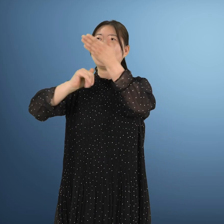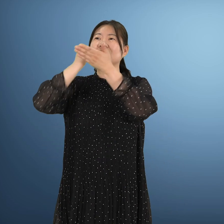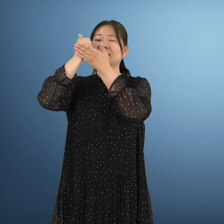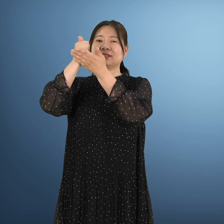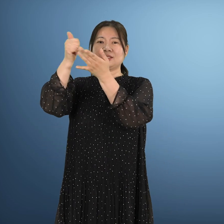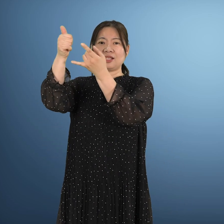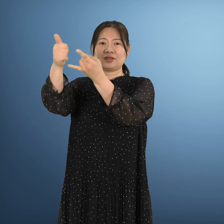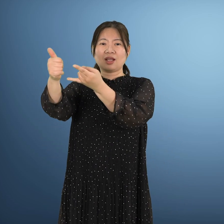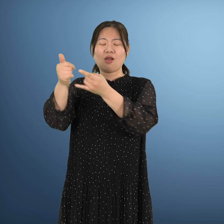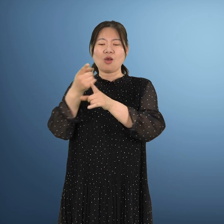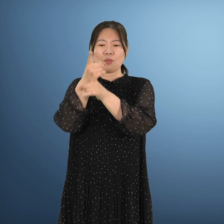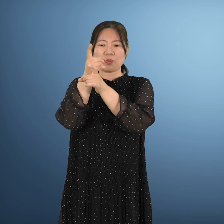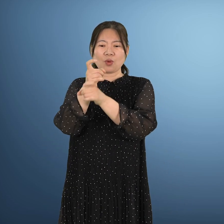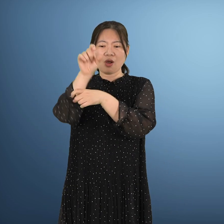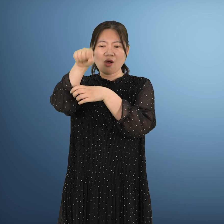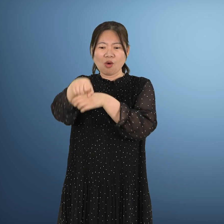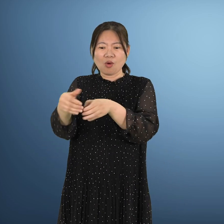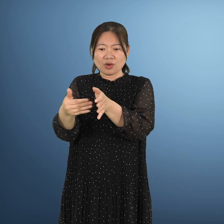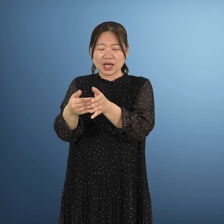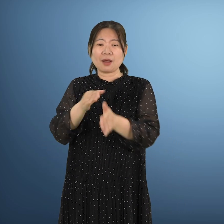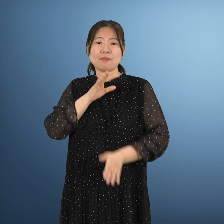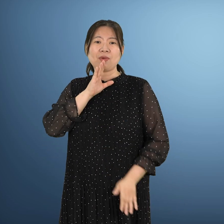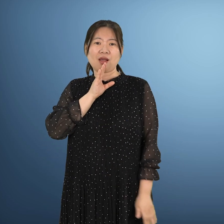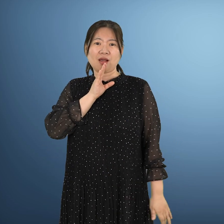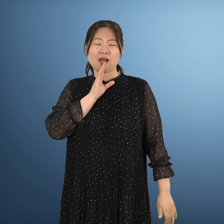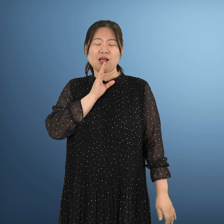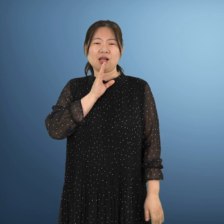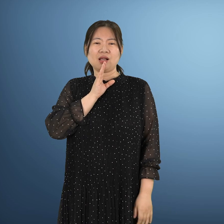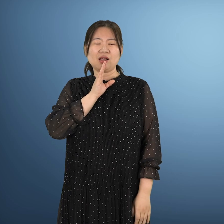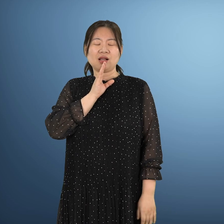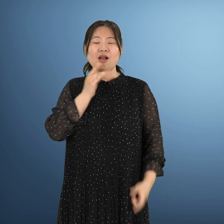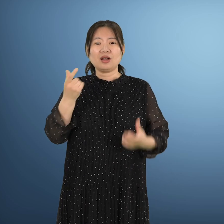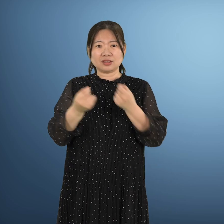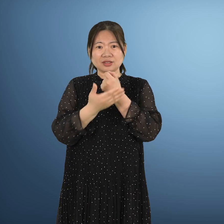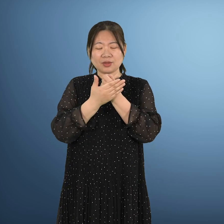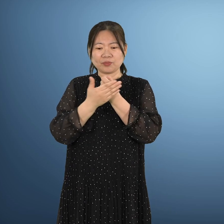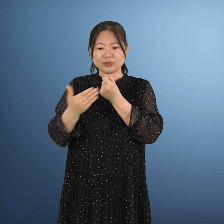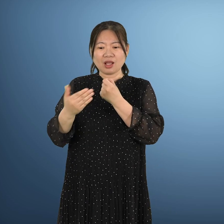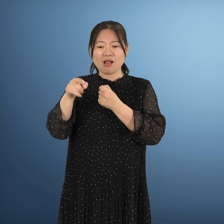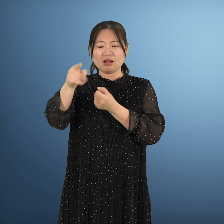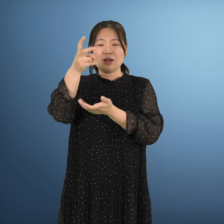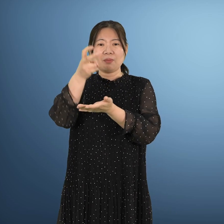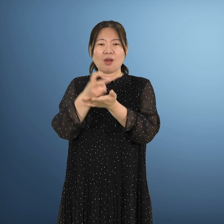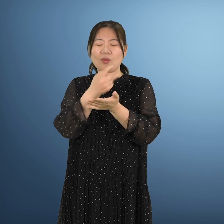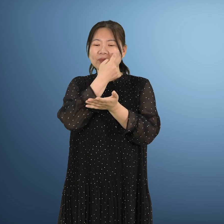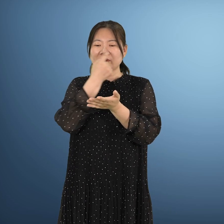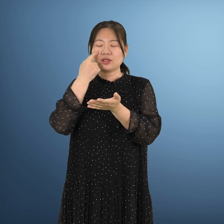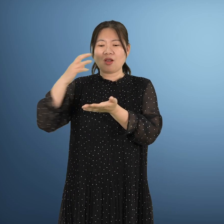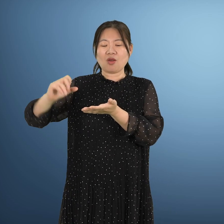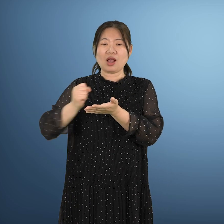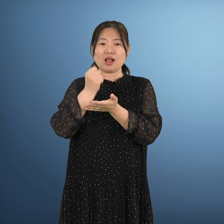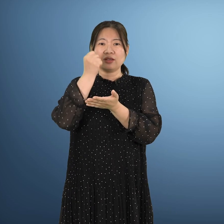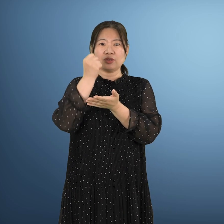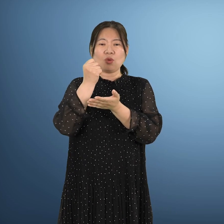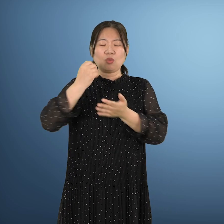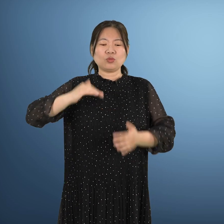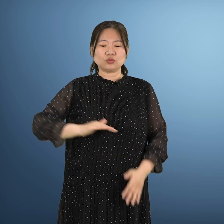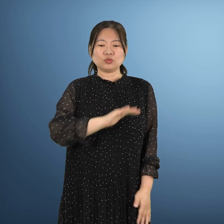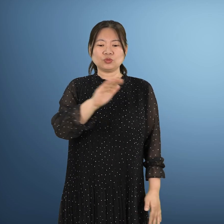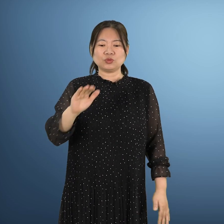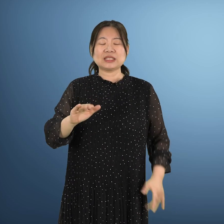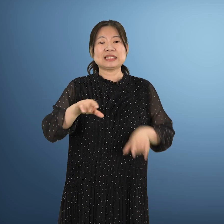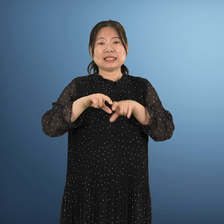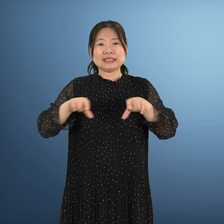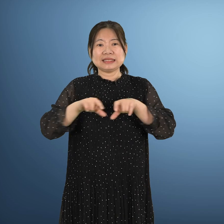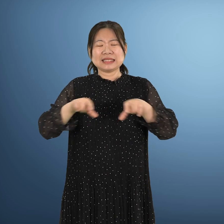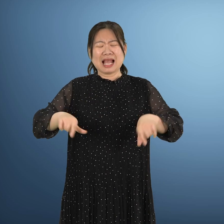하나님께서 보복을 허락하셨어. 그래서 이 법을 근거로 우리